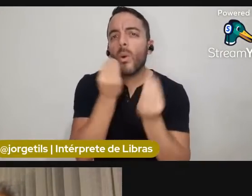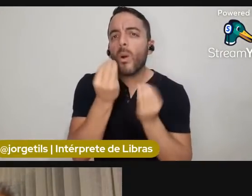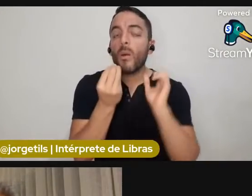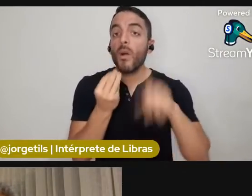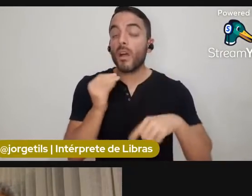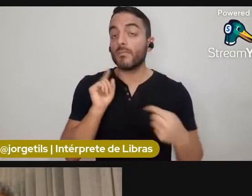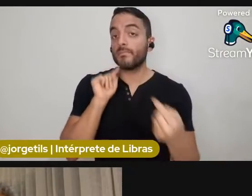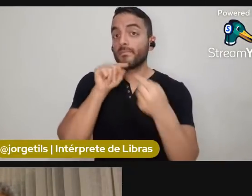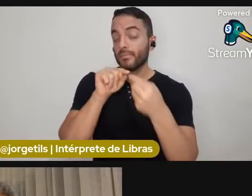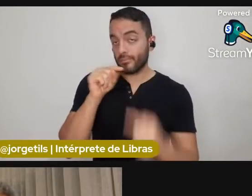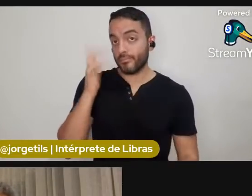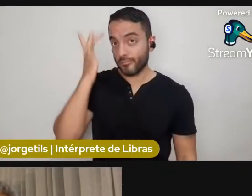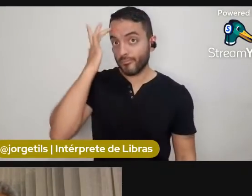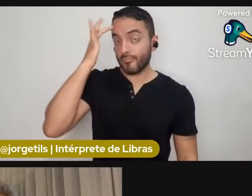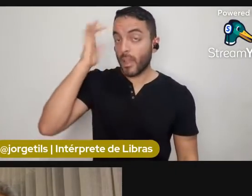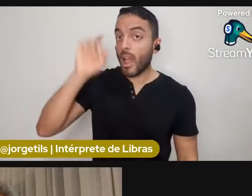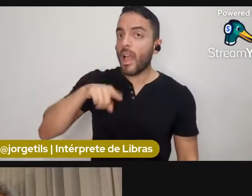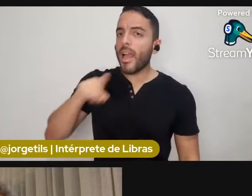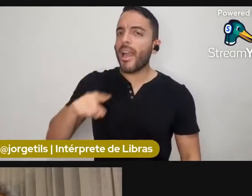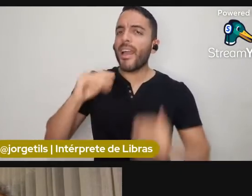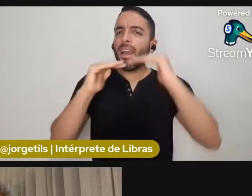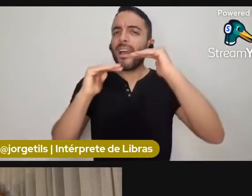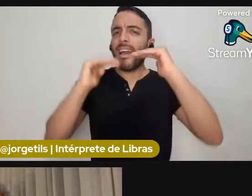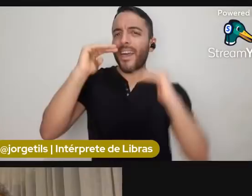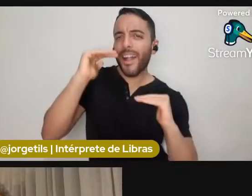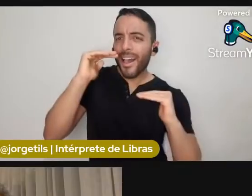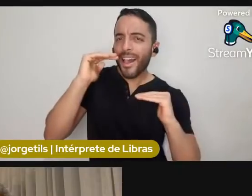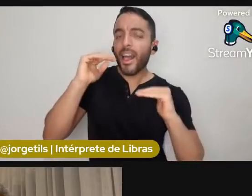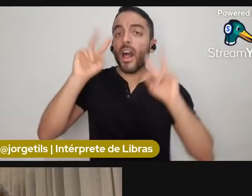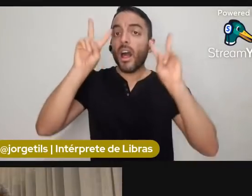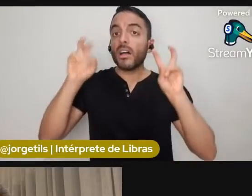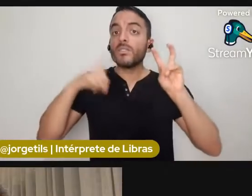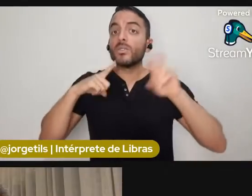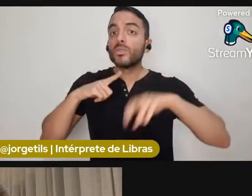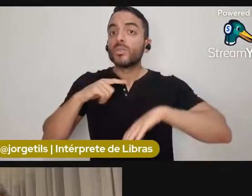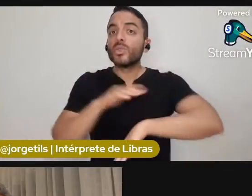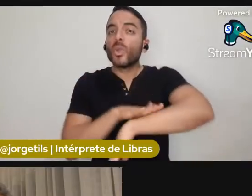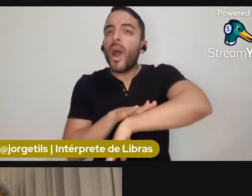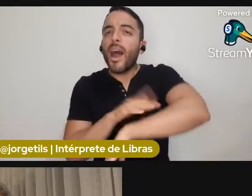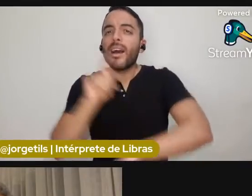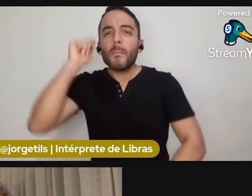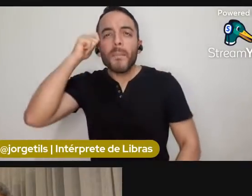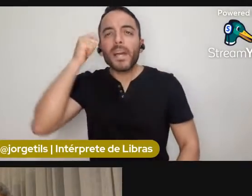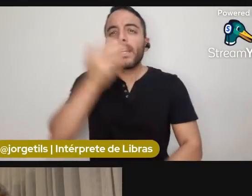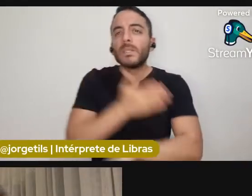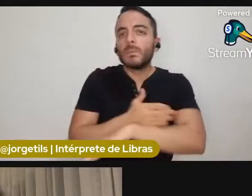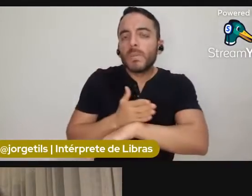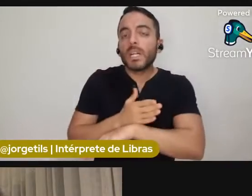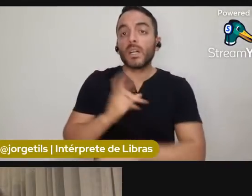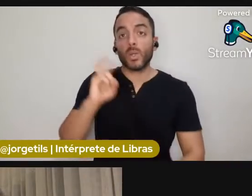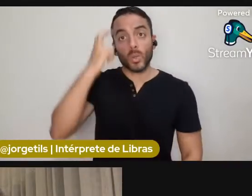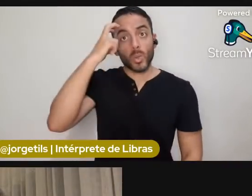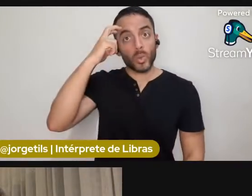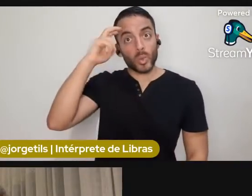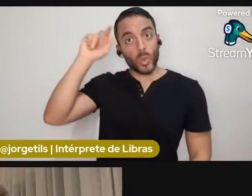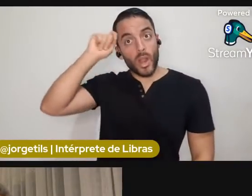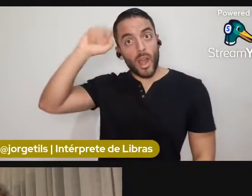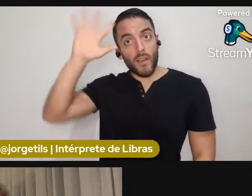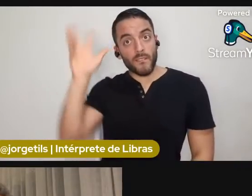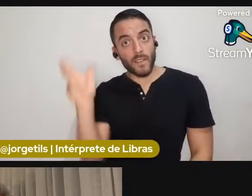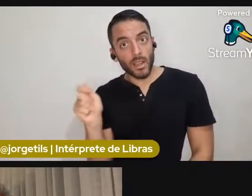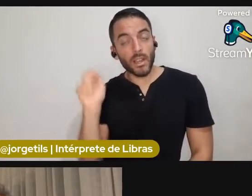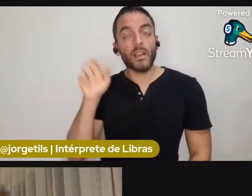vão desde a desigualdade social, às questões raciais, da cultura africana à ocidental e oriental, da